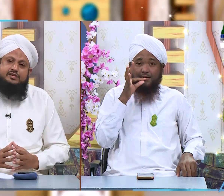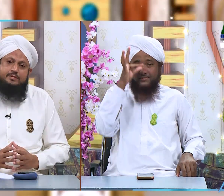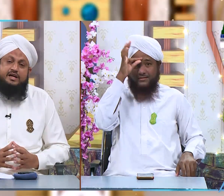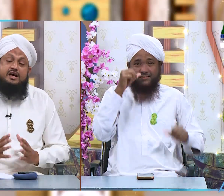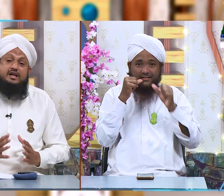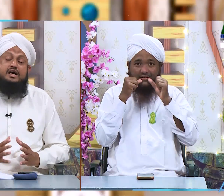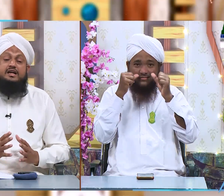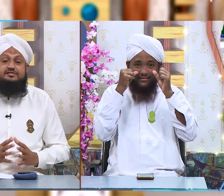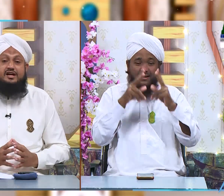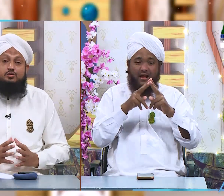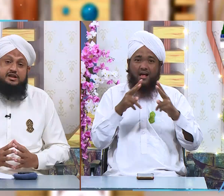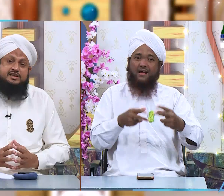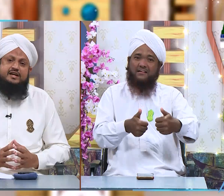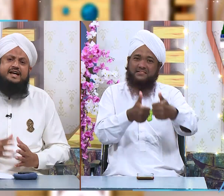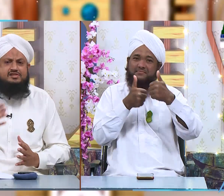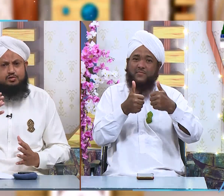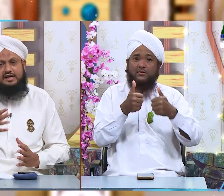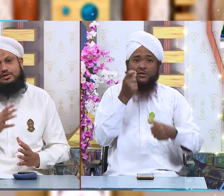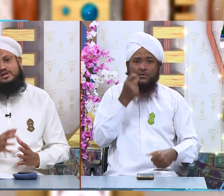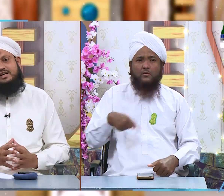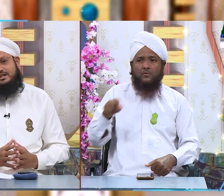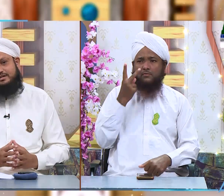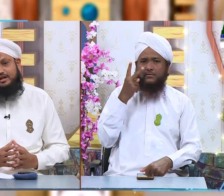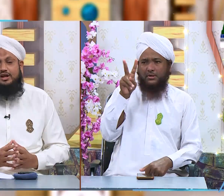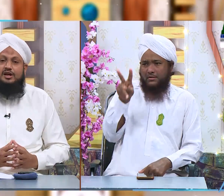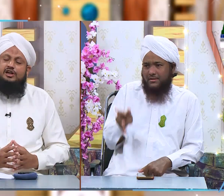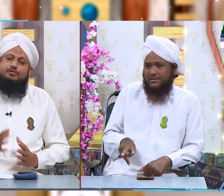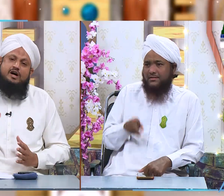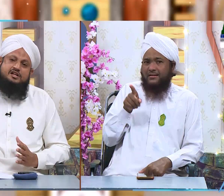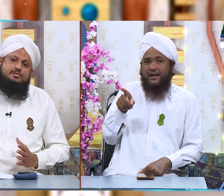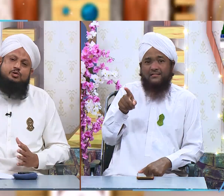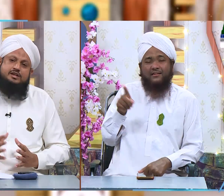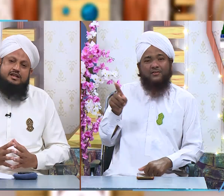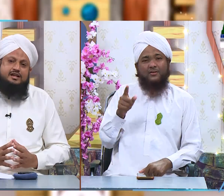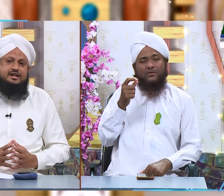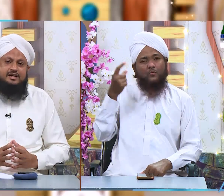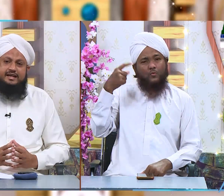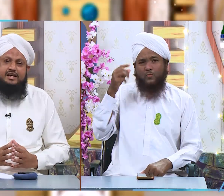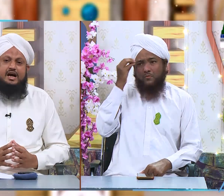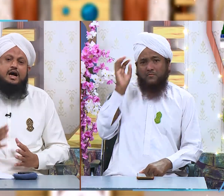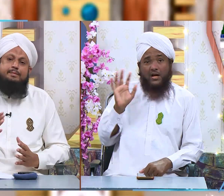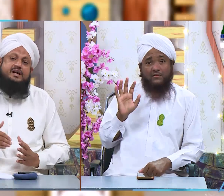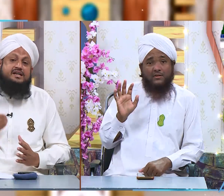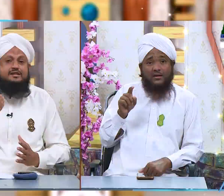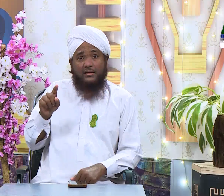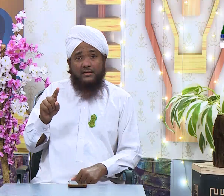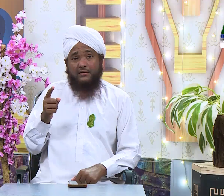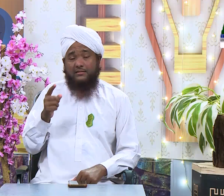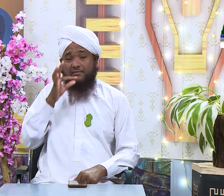وسلم کے اخلاق حسنہ کو دیکھنے والے ایسے متاثر ہو جایا کرتے تھے کہ وہ اجنبی ہوتے تھے لیکن اپنائیت نبی پاک صلی اللہ علیہ